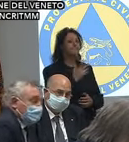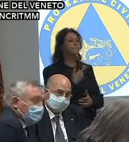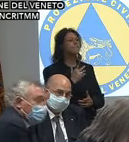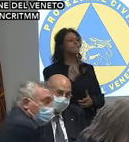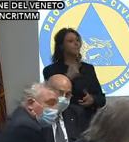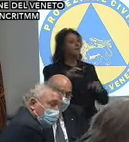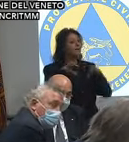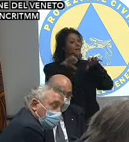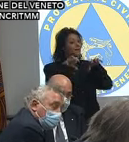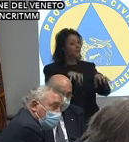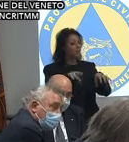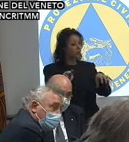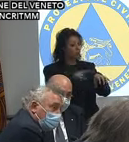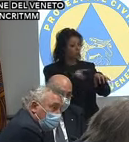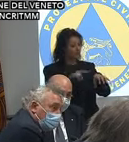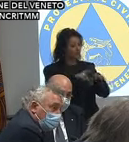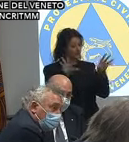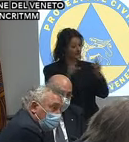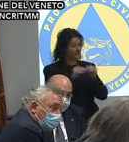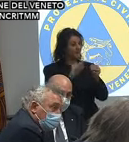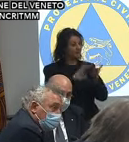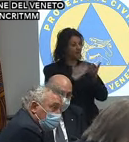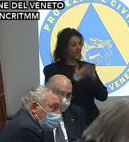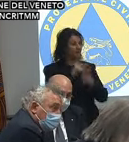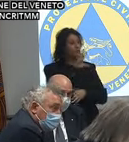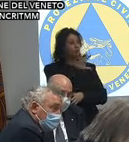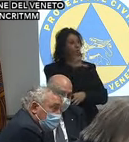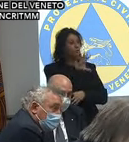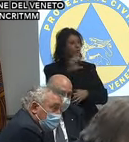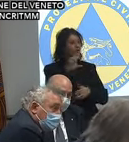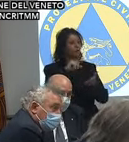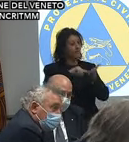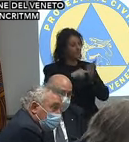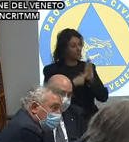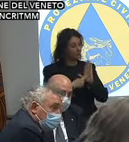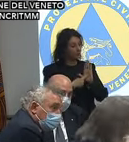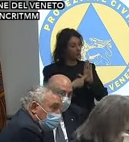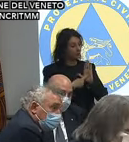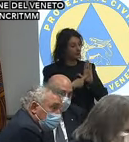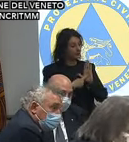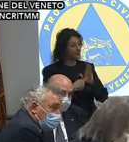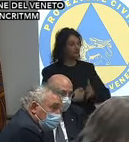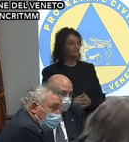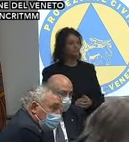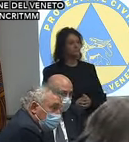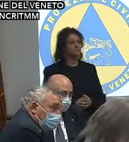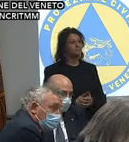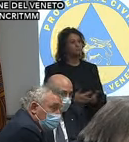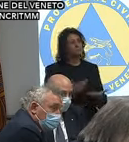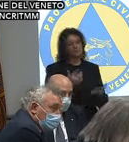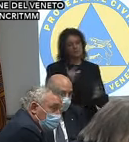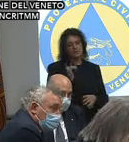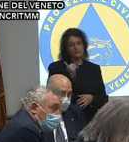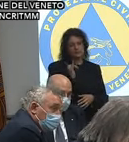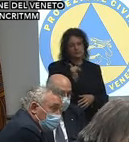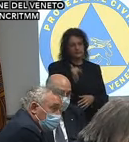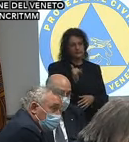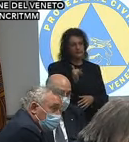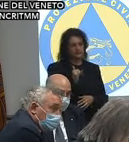costano tutti 500 milioni. Sì, l'operazione si considera che poi abbiamo delle spese anche